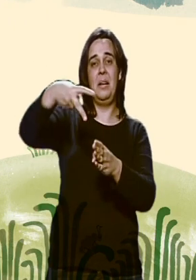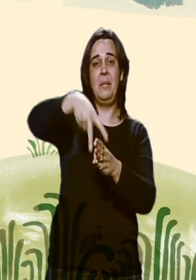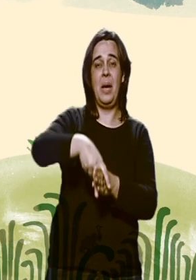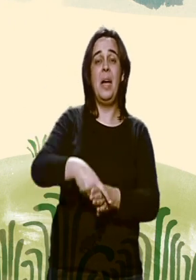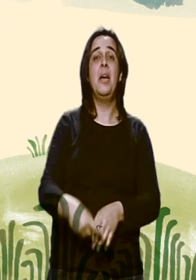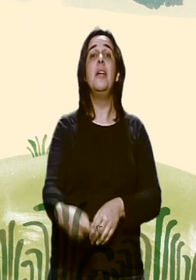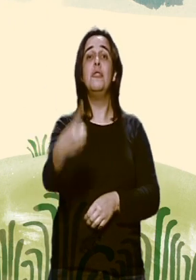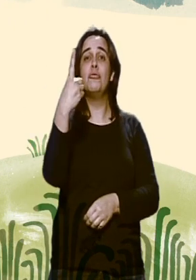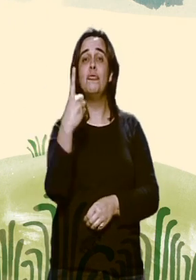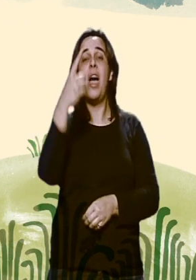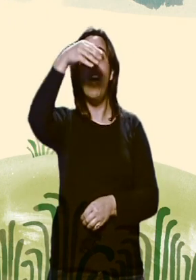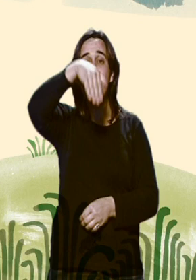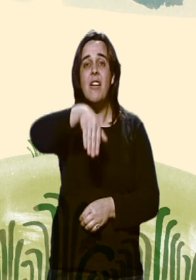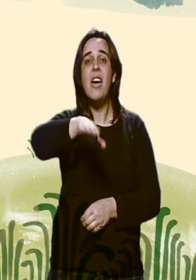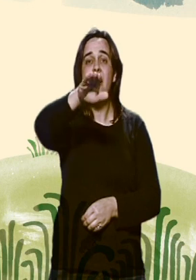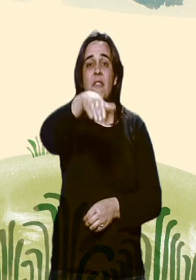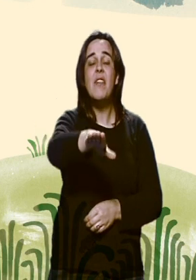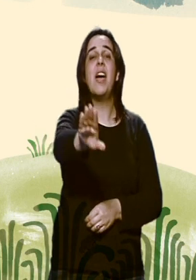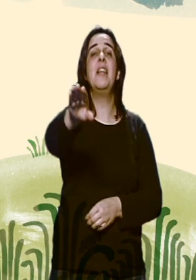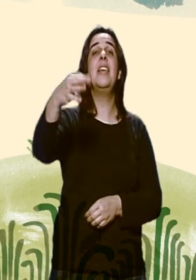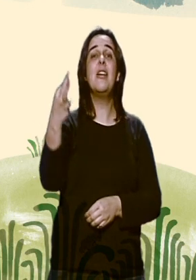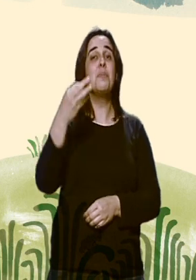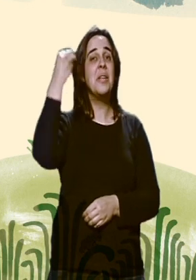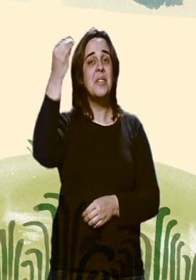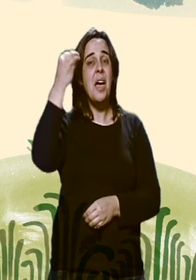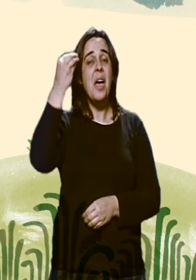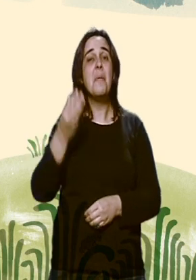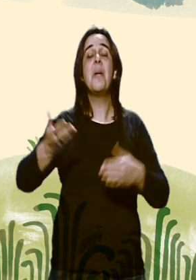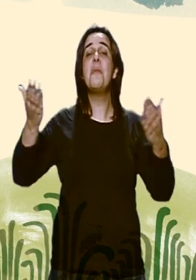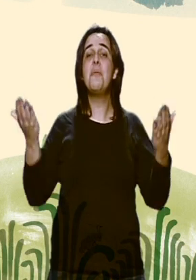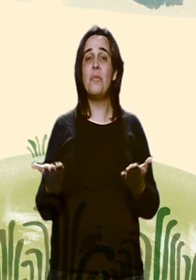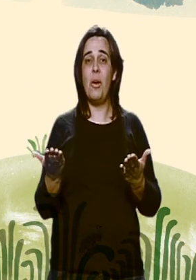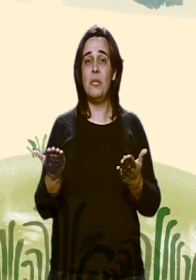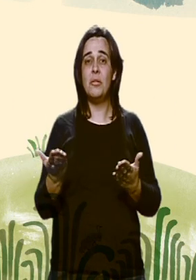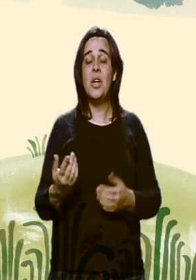va. És un elefant i què us pensàveu, doncs?